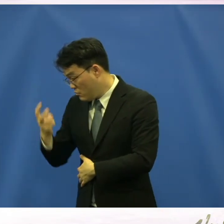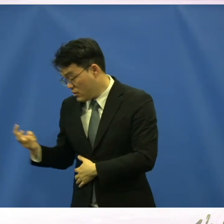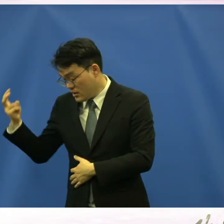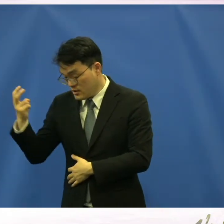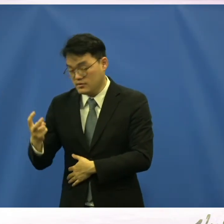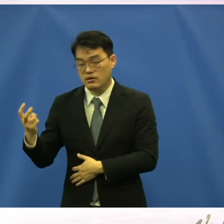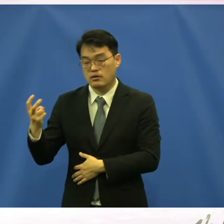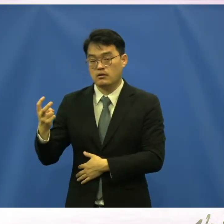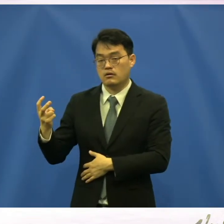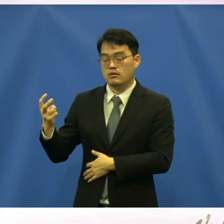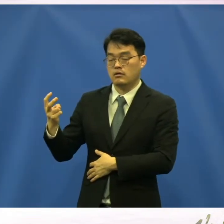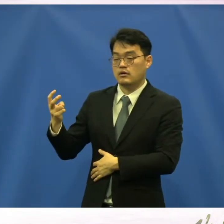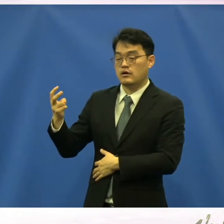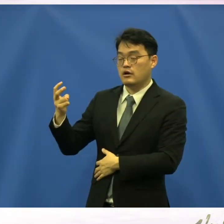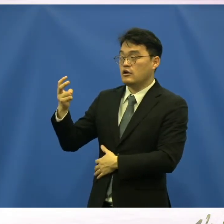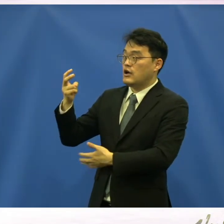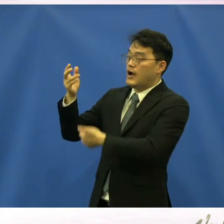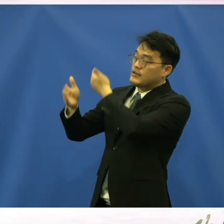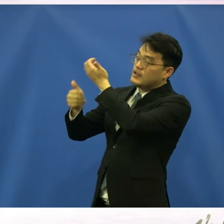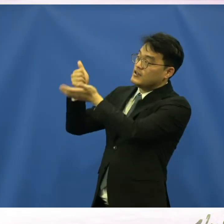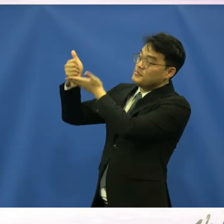충만하게 하라.